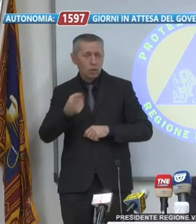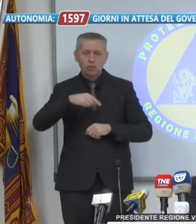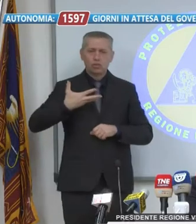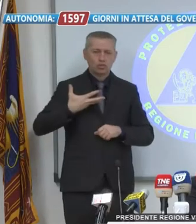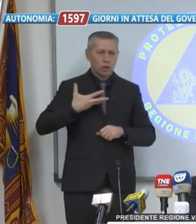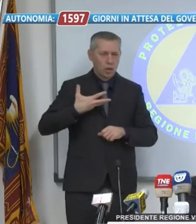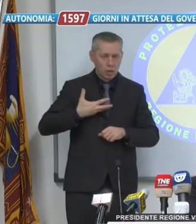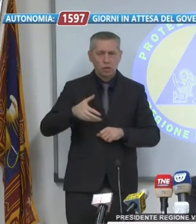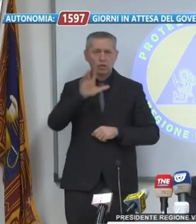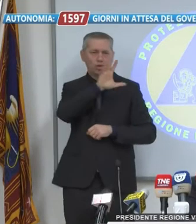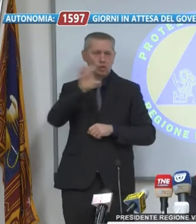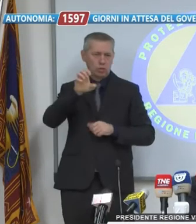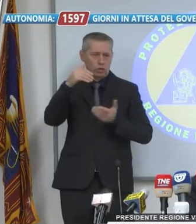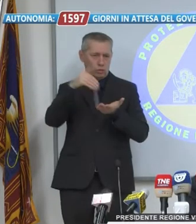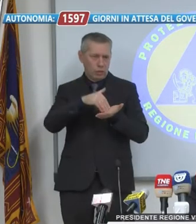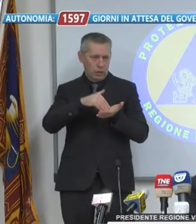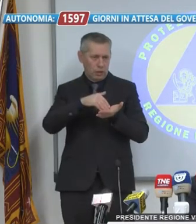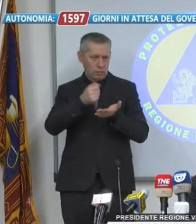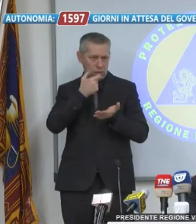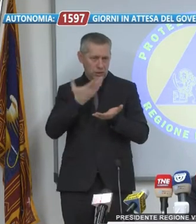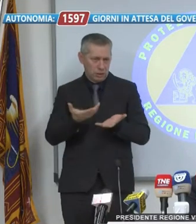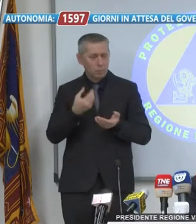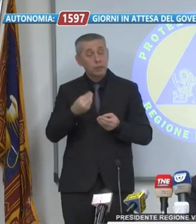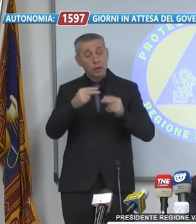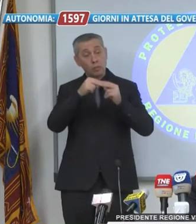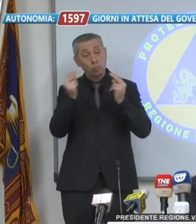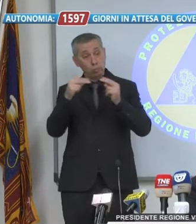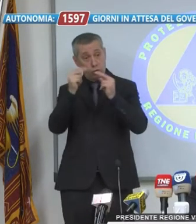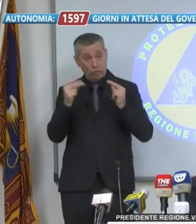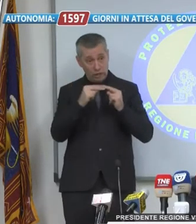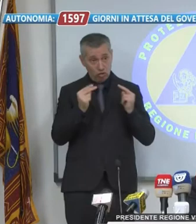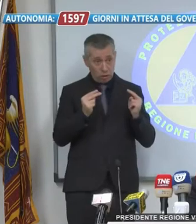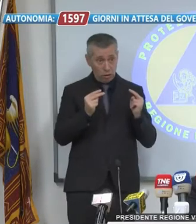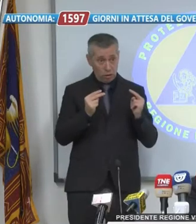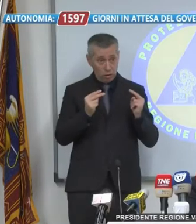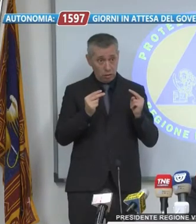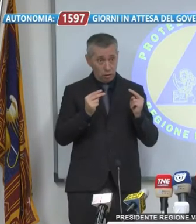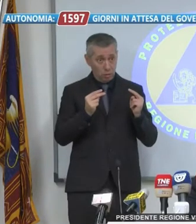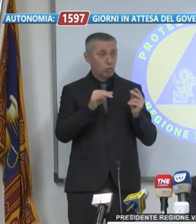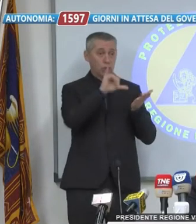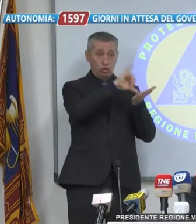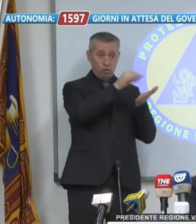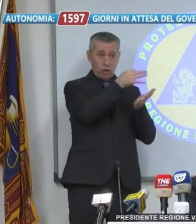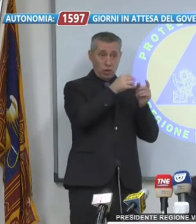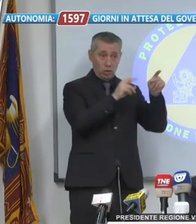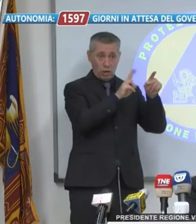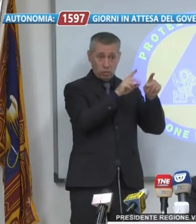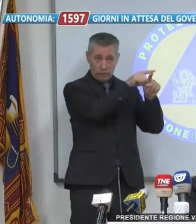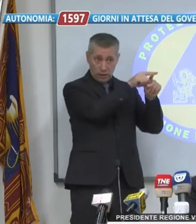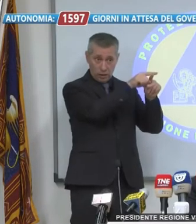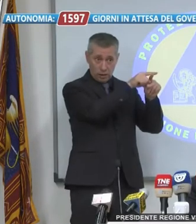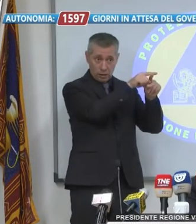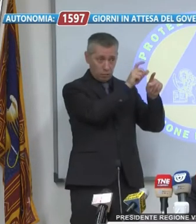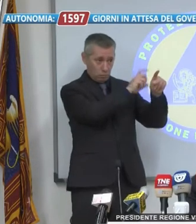ma perché? Perché le province più vicine a questa centrale slovena